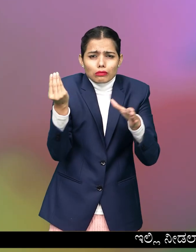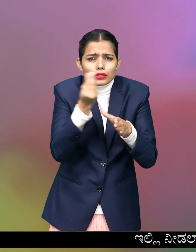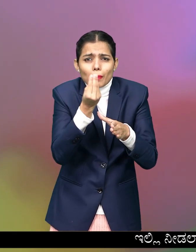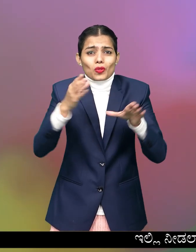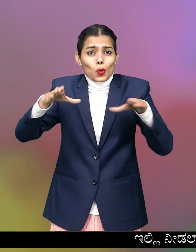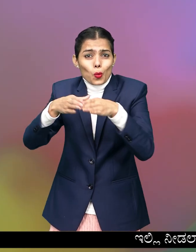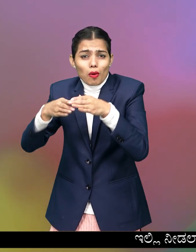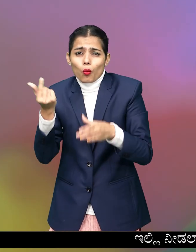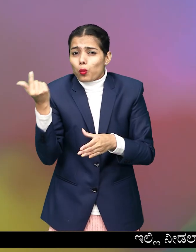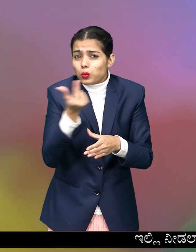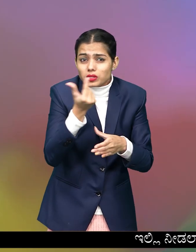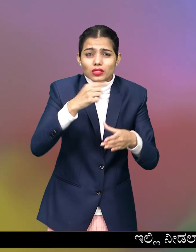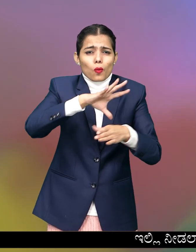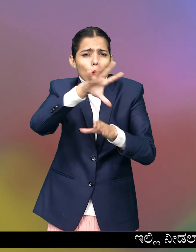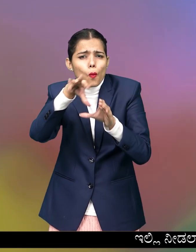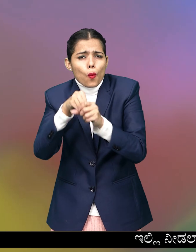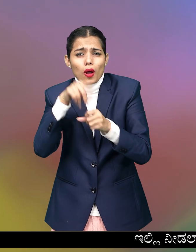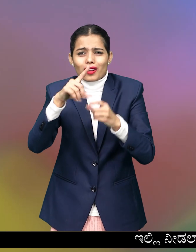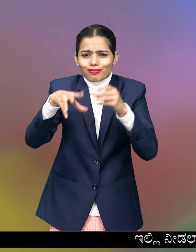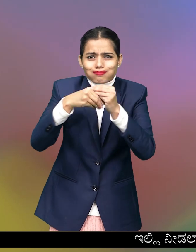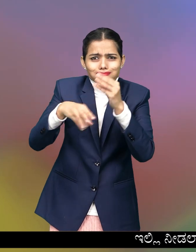ಕೋಷ್ಟಕದಲ್ಲಿ ಸಂಕ್ಷಿಪ್ತಲಾಗಿದೆ.